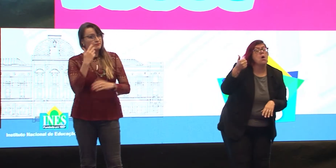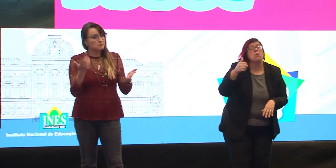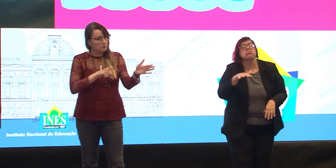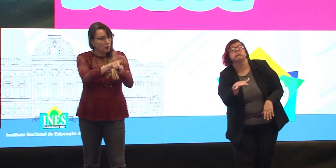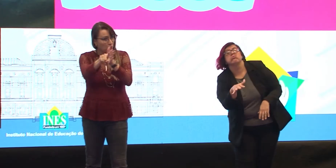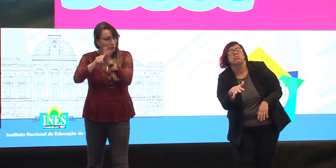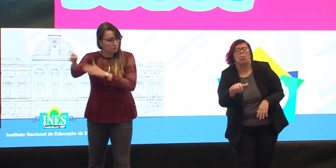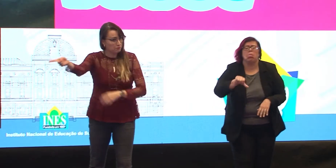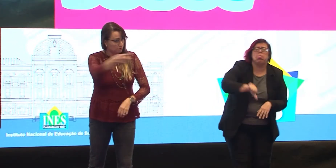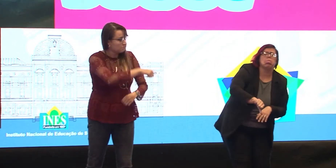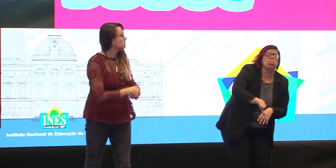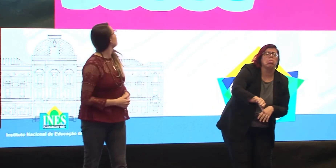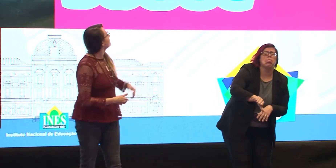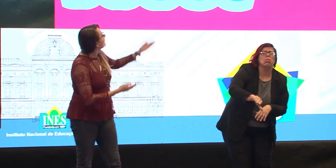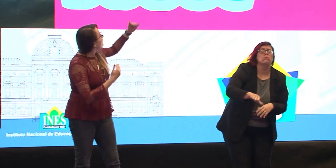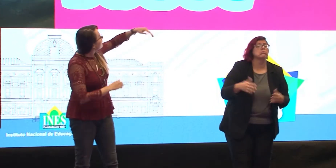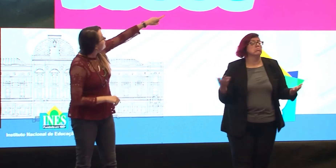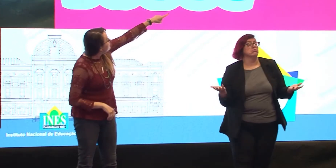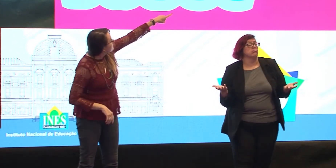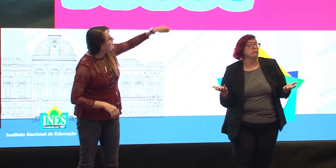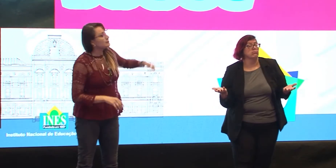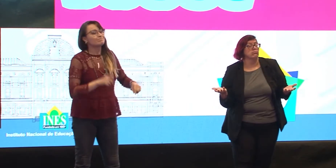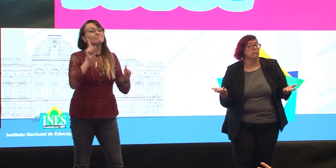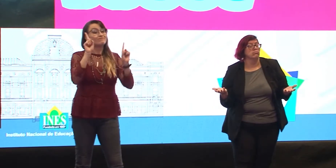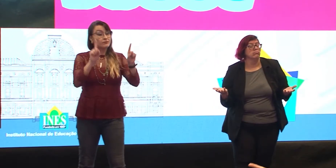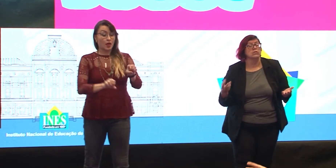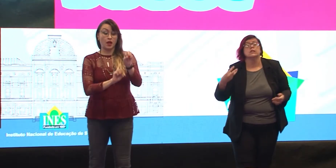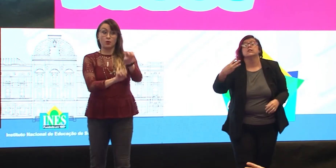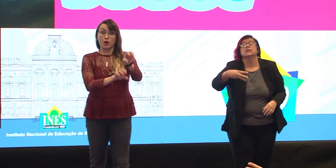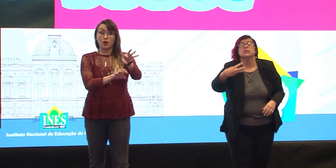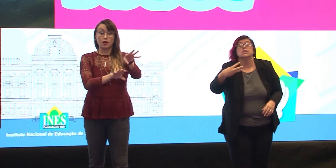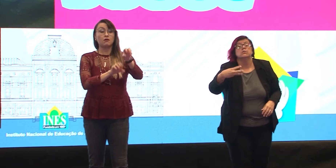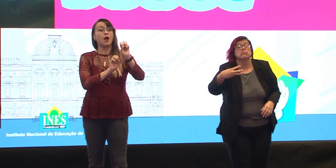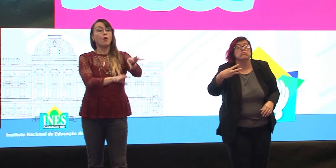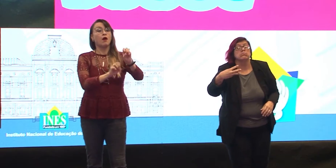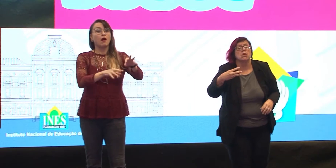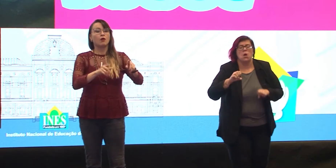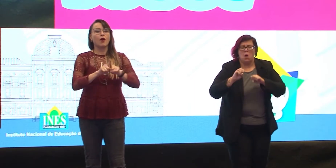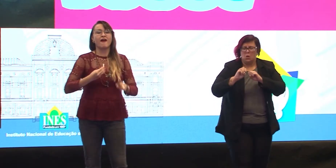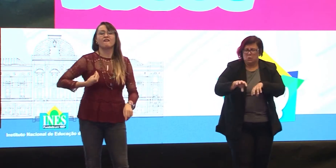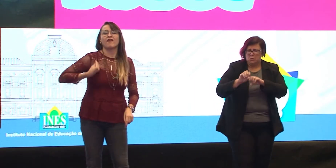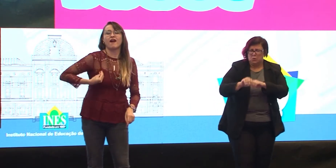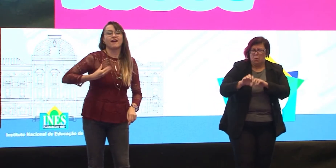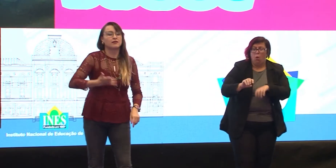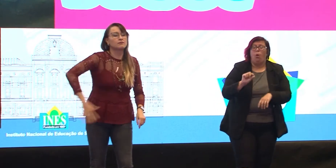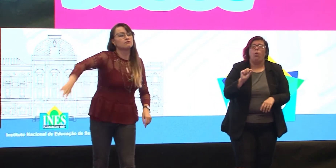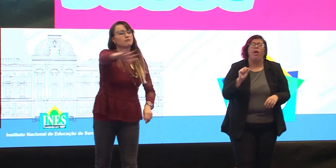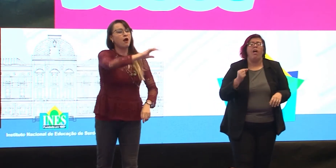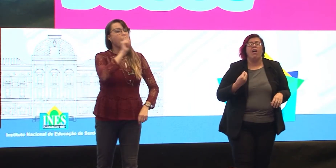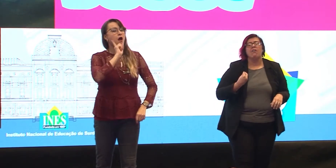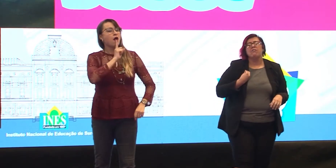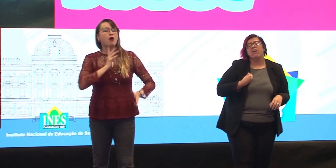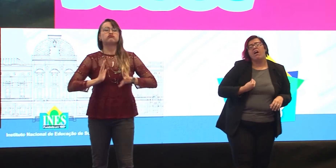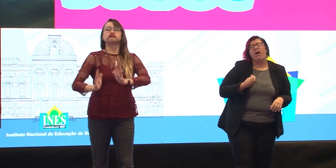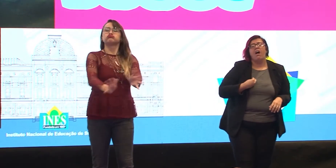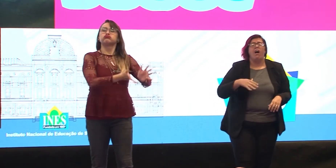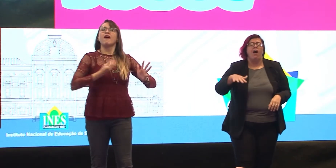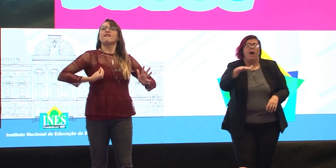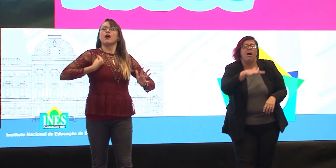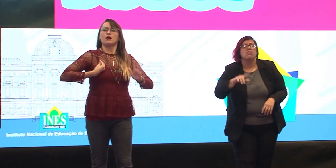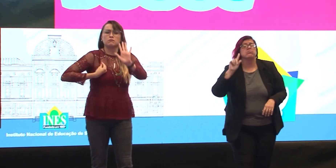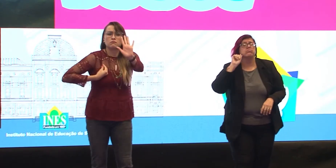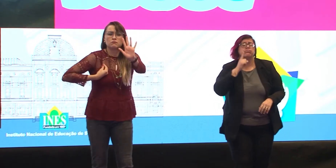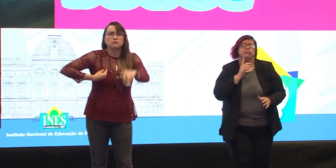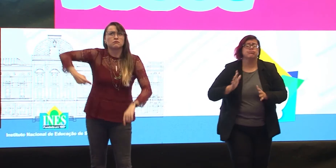gente pode ter para melhorar esse tipo de educação? Acho que também é um dos questionamentos que eu deixo aqui para iniciar essa palestra. E